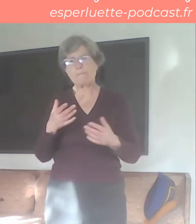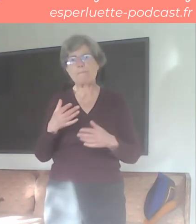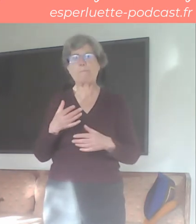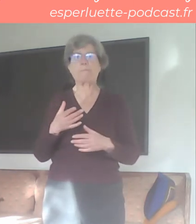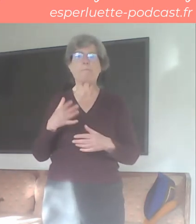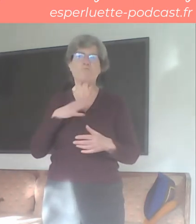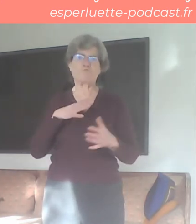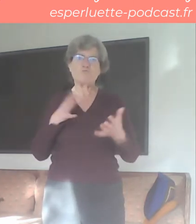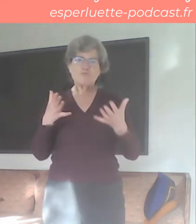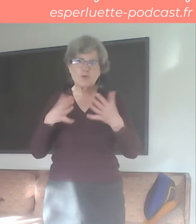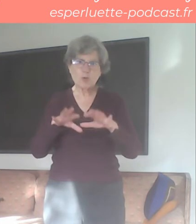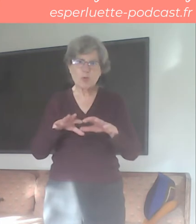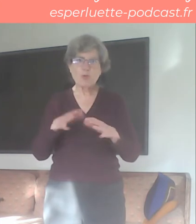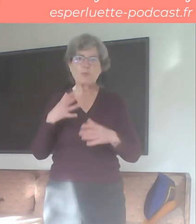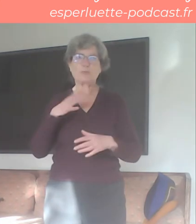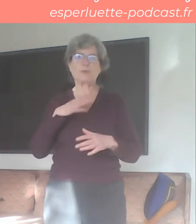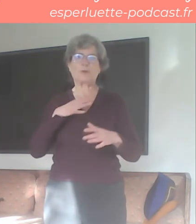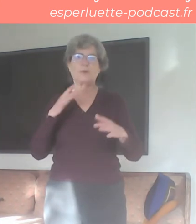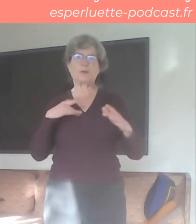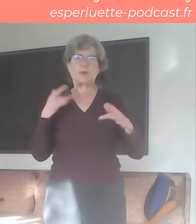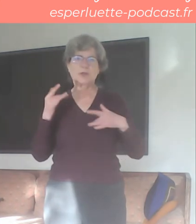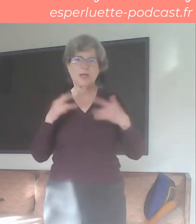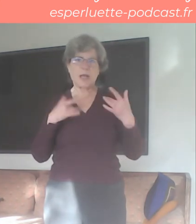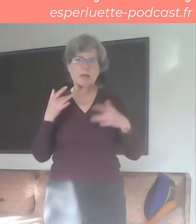Alors c'est vrai qu'ils peuvent devenir parano parce qu'il y a tellement d'informations qui leur passent au-dessus de la tête.